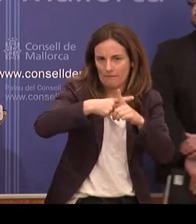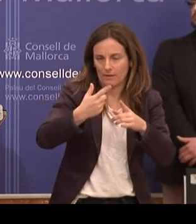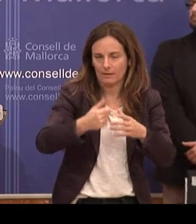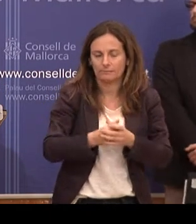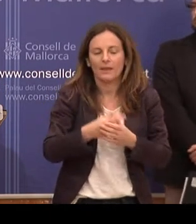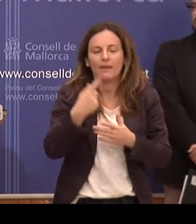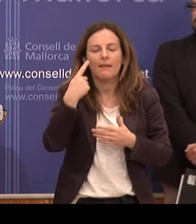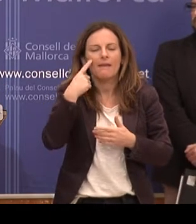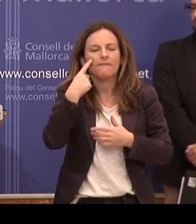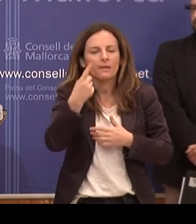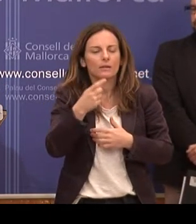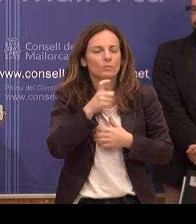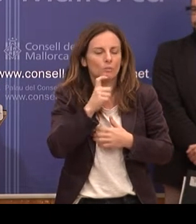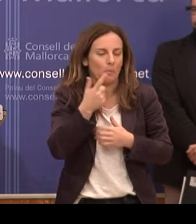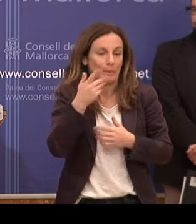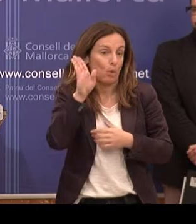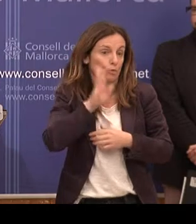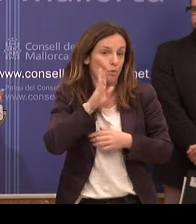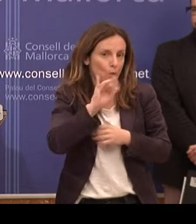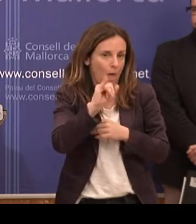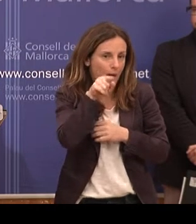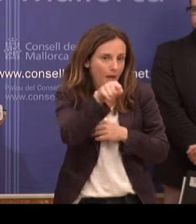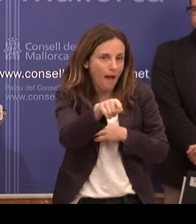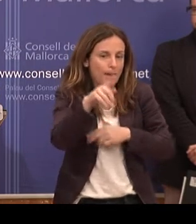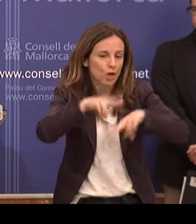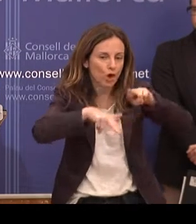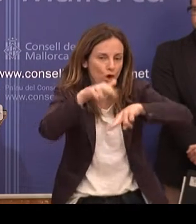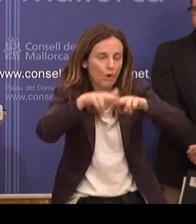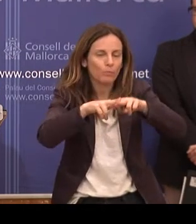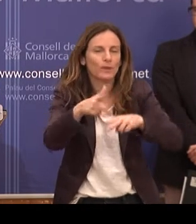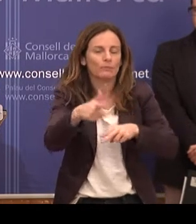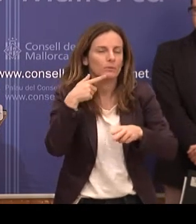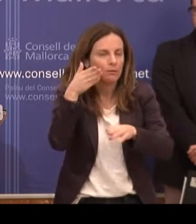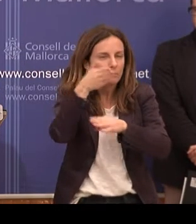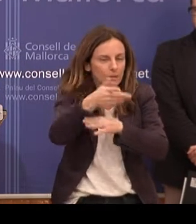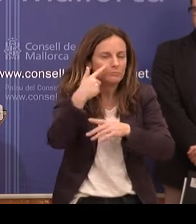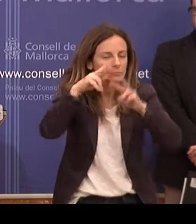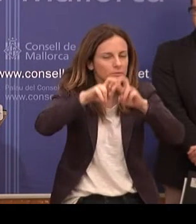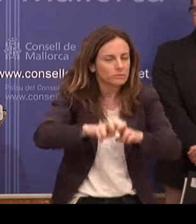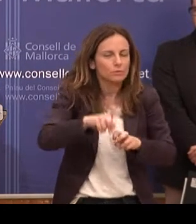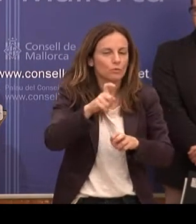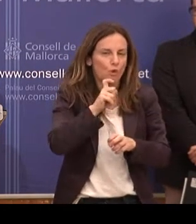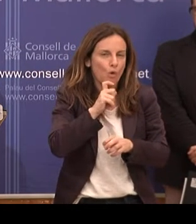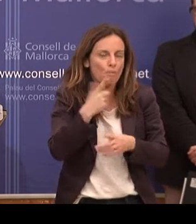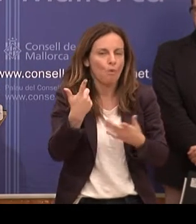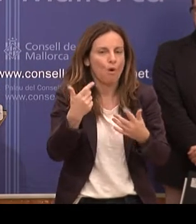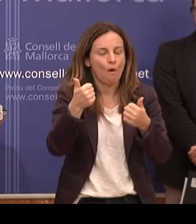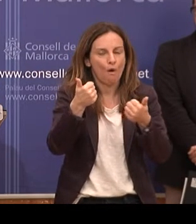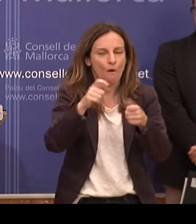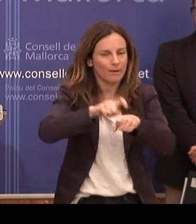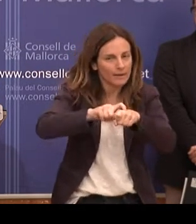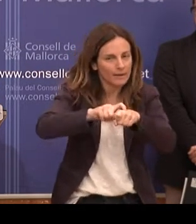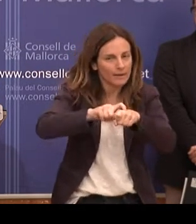La velocitat de creuer tocaria haver-la agafada a partir del 2011, que era l'any òptim per començar a